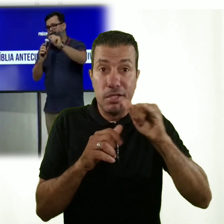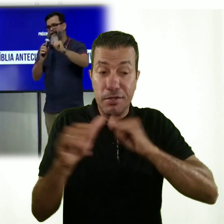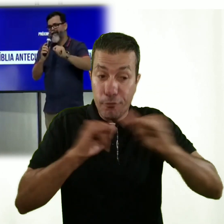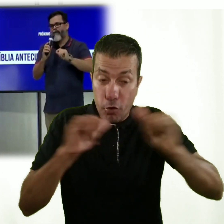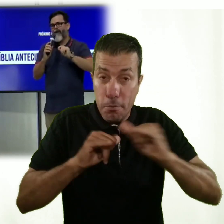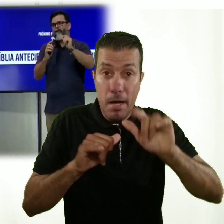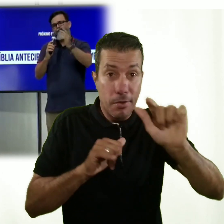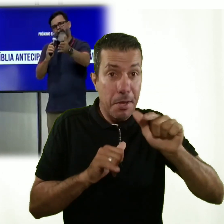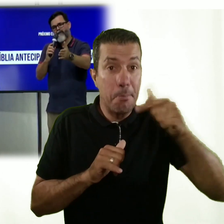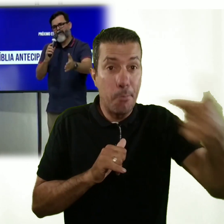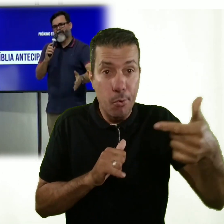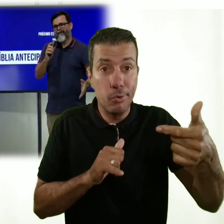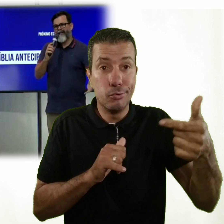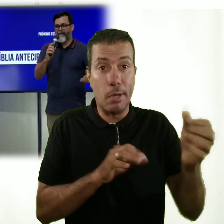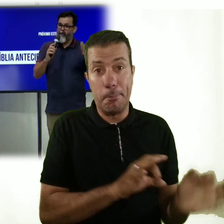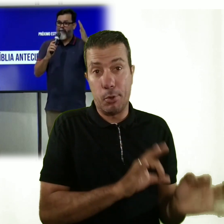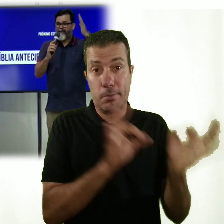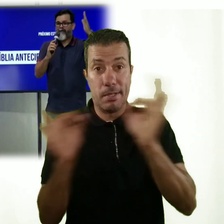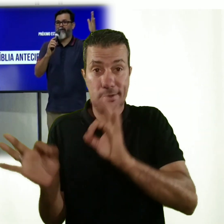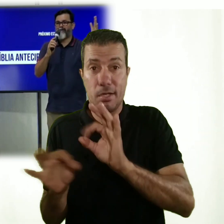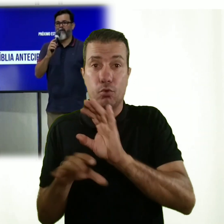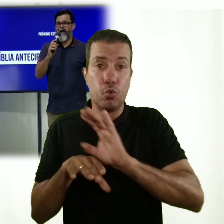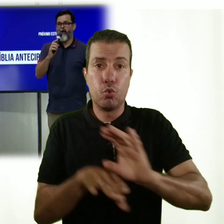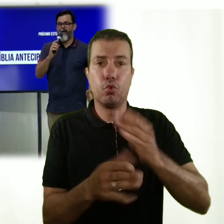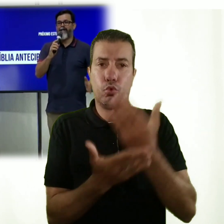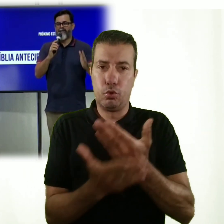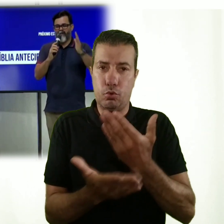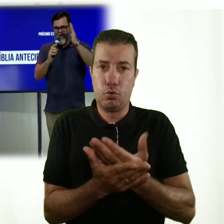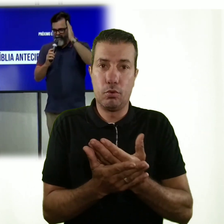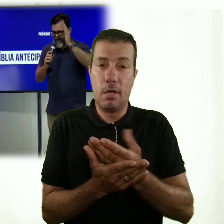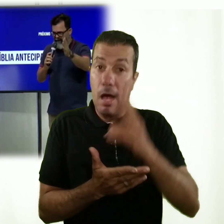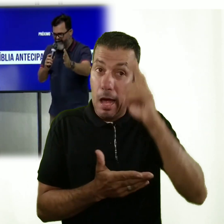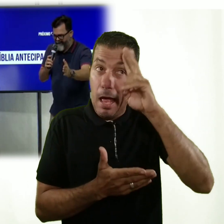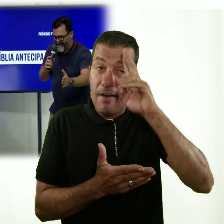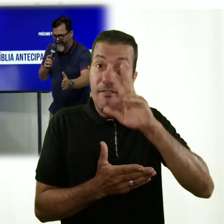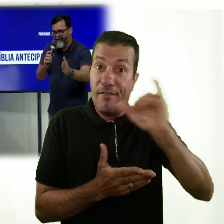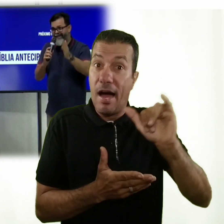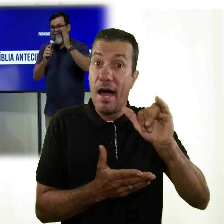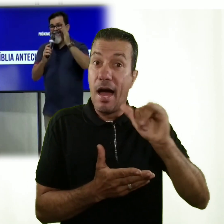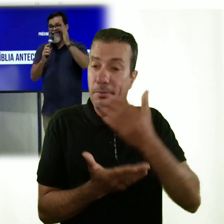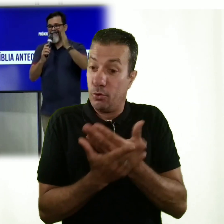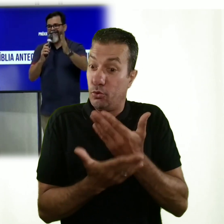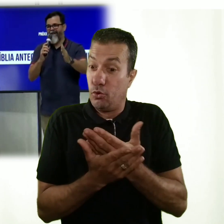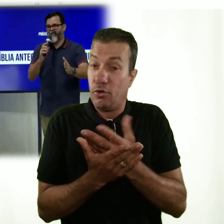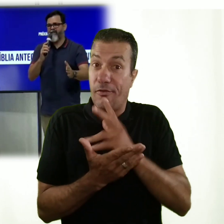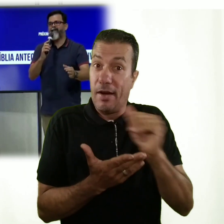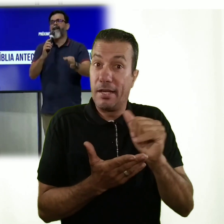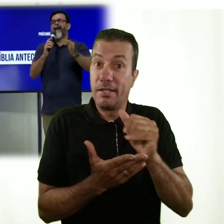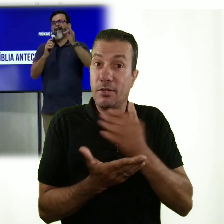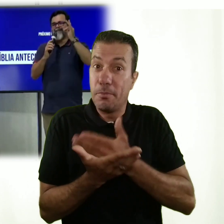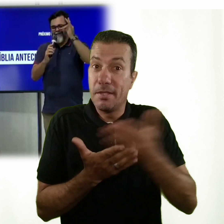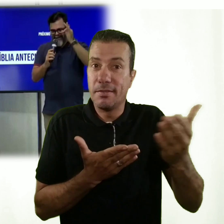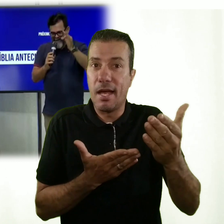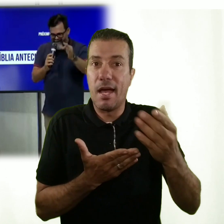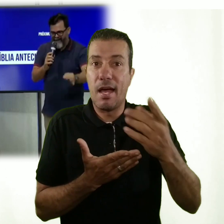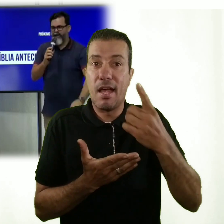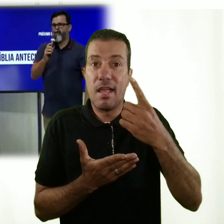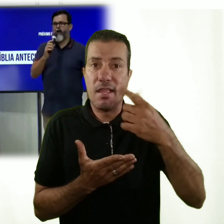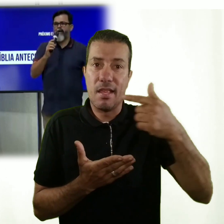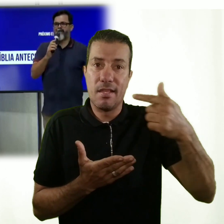vai um lembrete para você, para que você lembre, opa, vai começar a minha aula, semana que vem, dia 17,